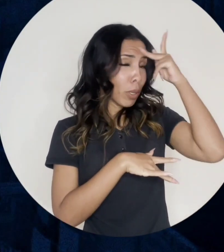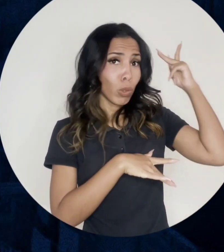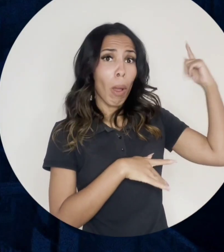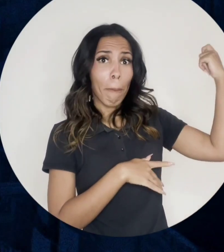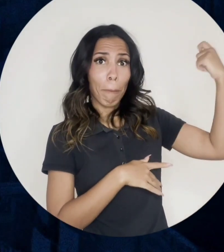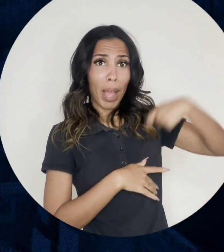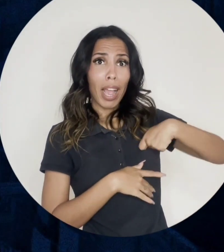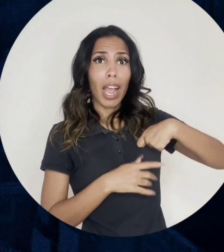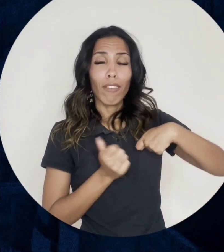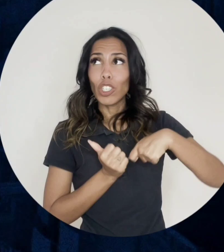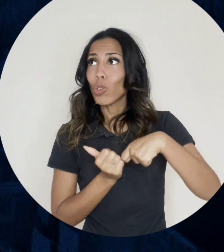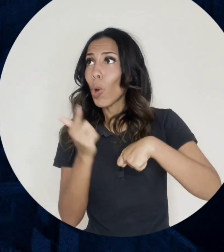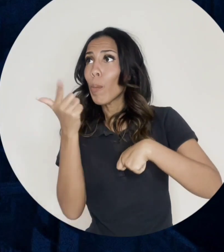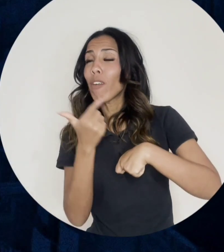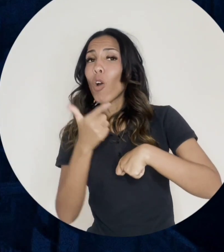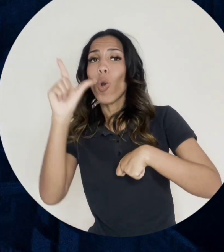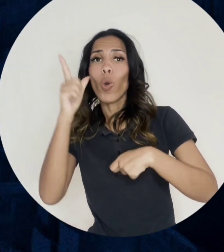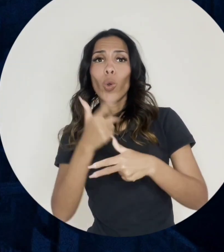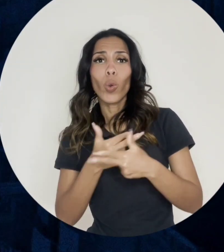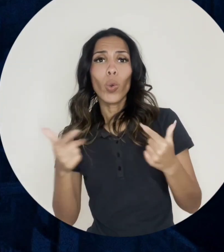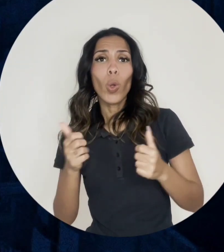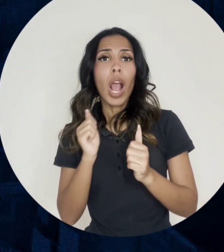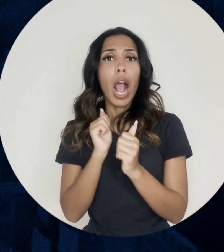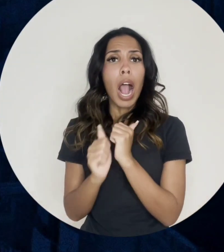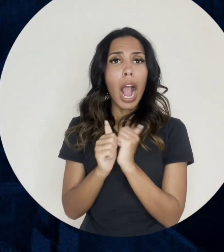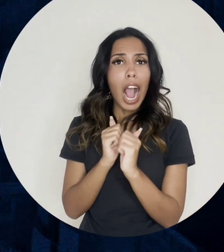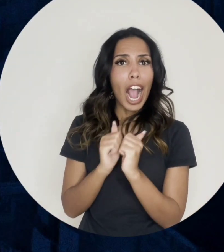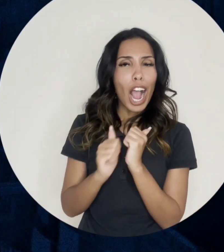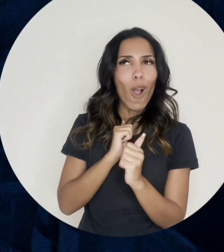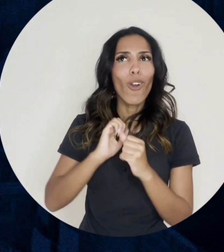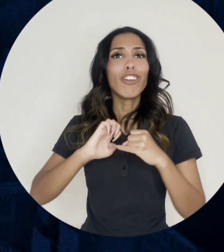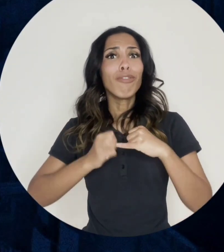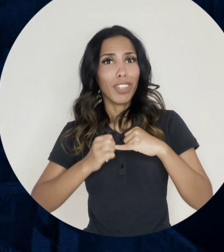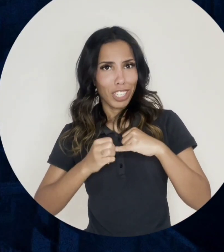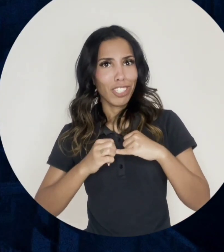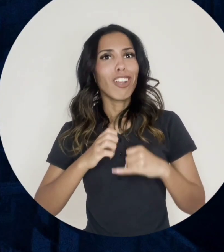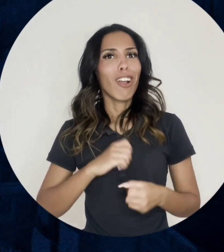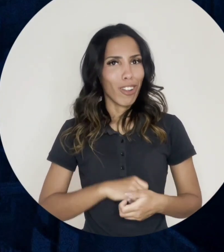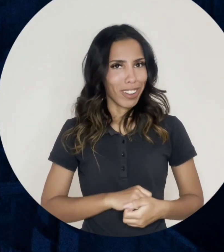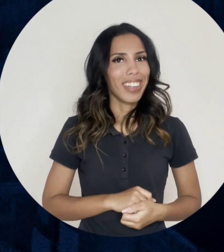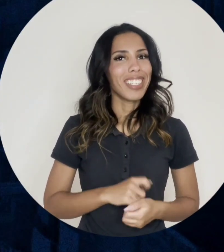armazém, roubar punhadinho de arroz, punhadinho de feijão.